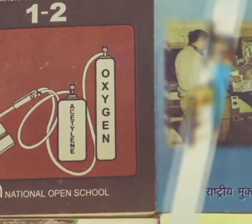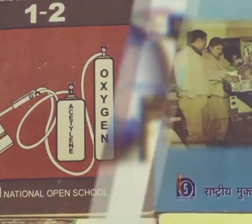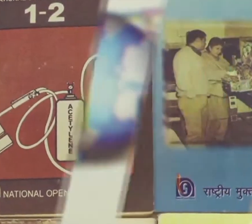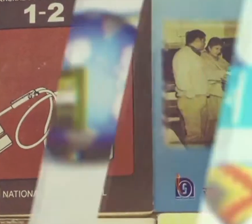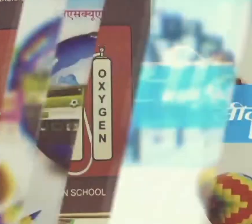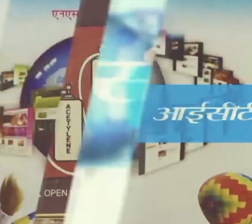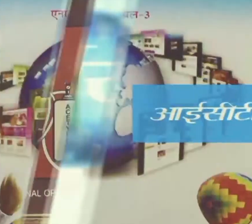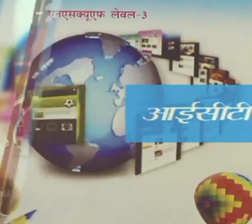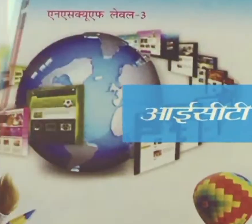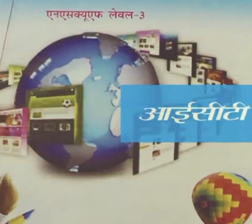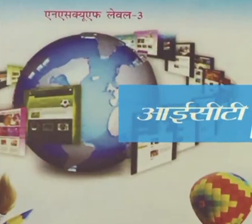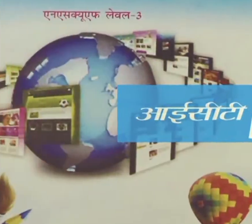ICT,